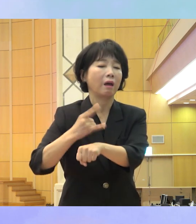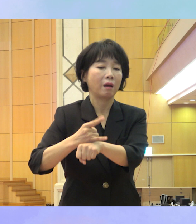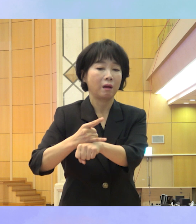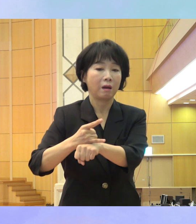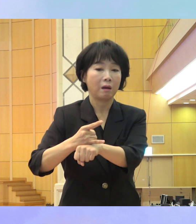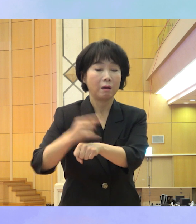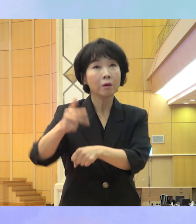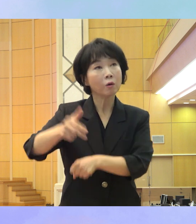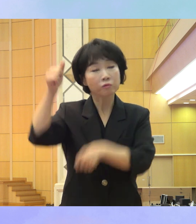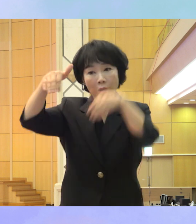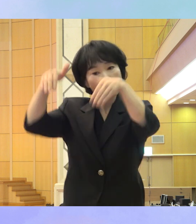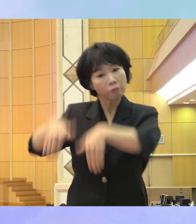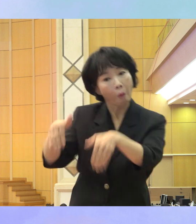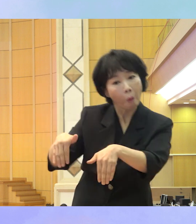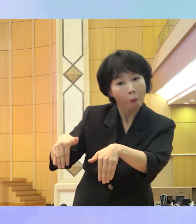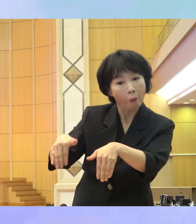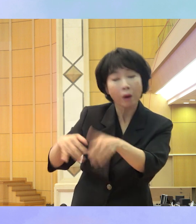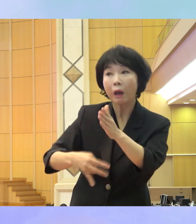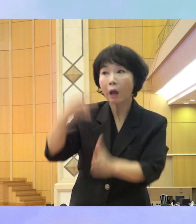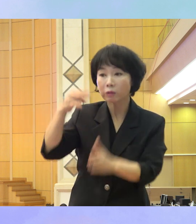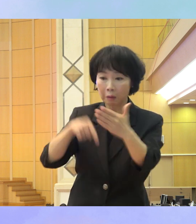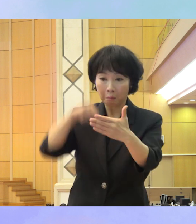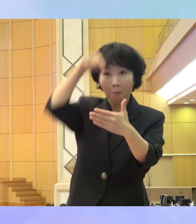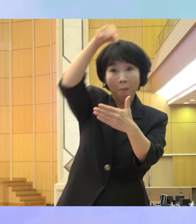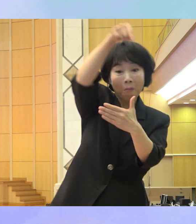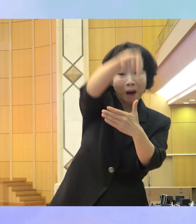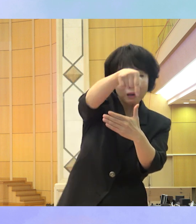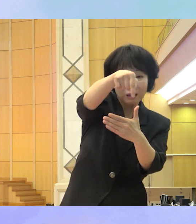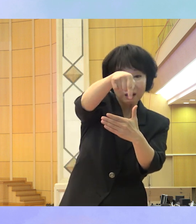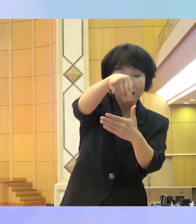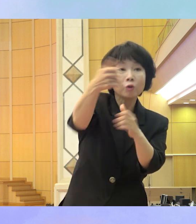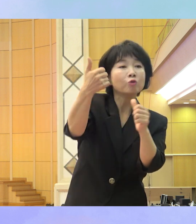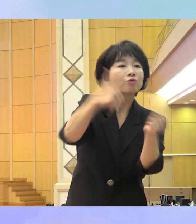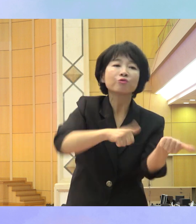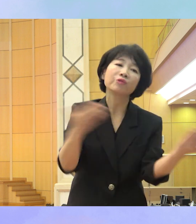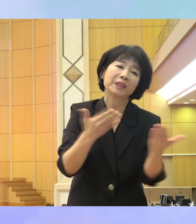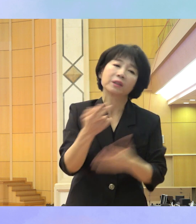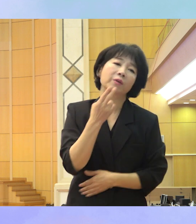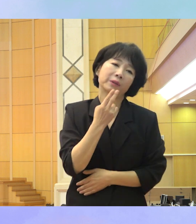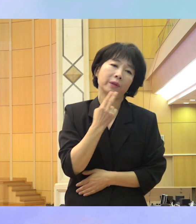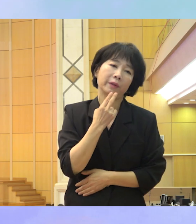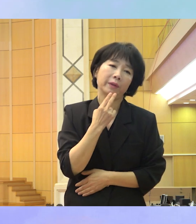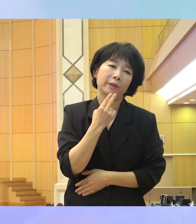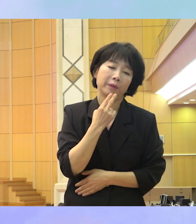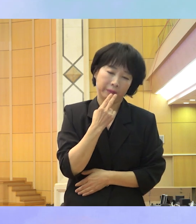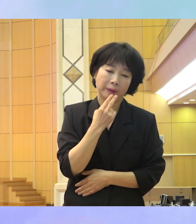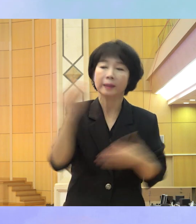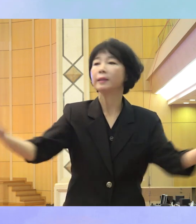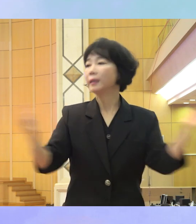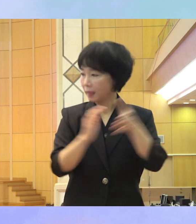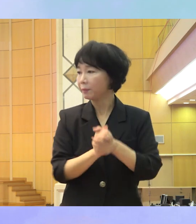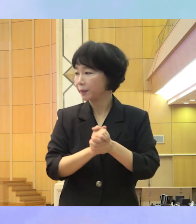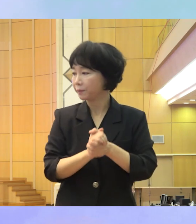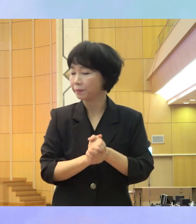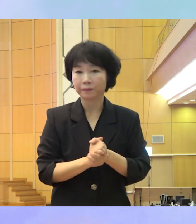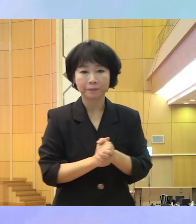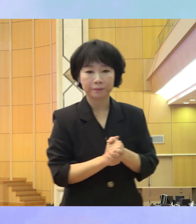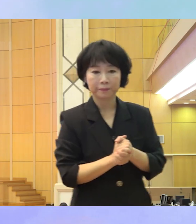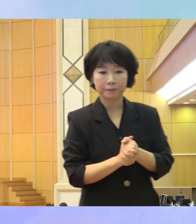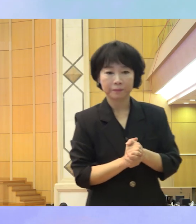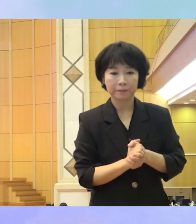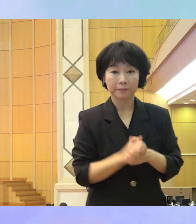하리니 선지자가 예루살렘 밖에서는 죽는 법이 없느니라.